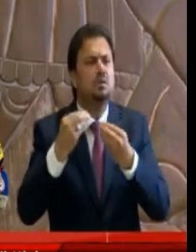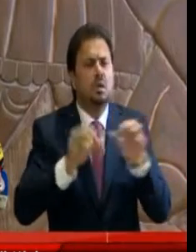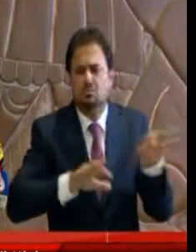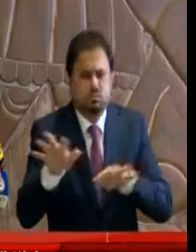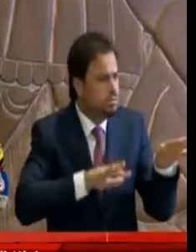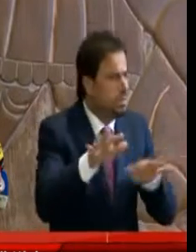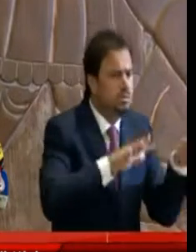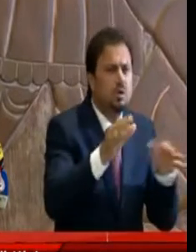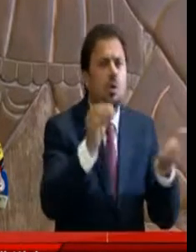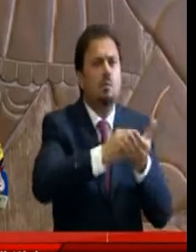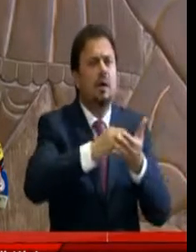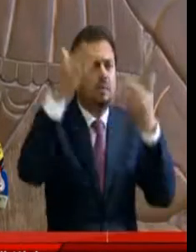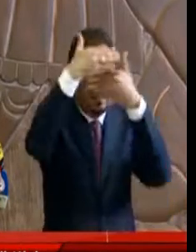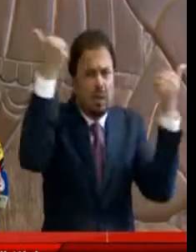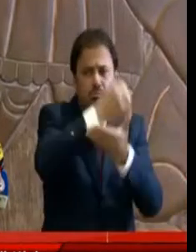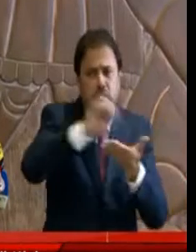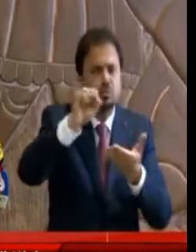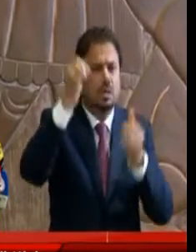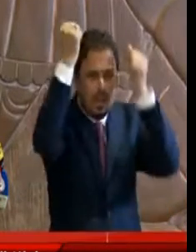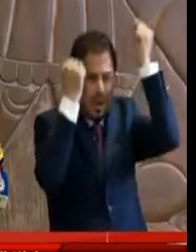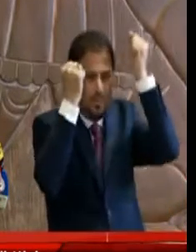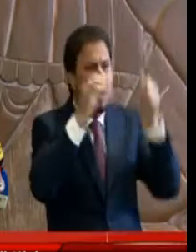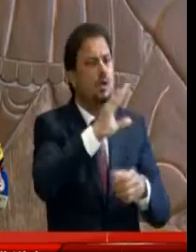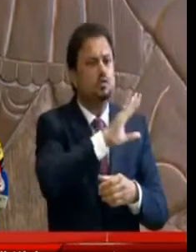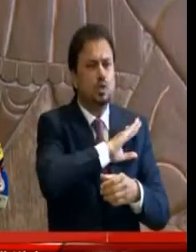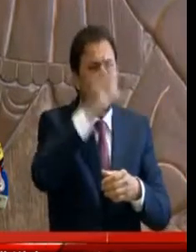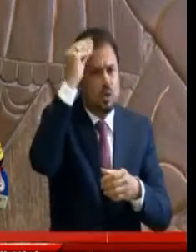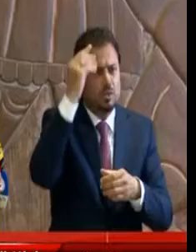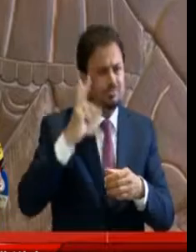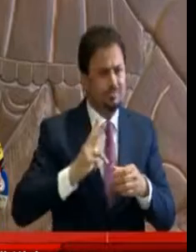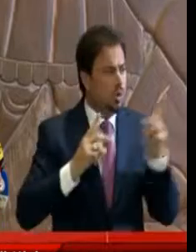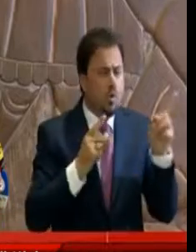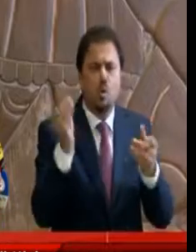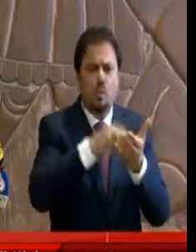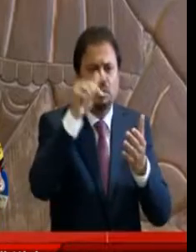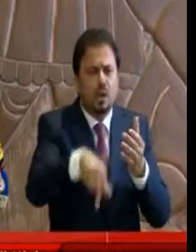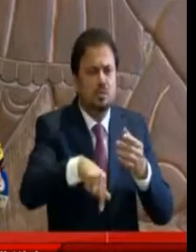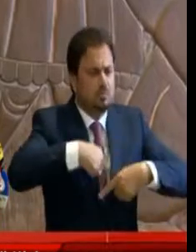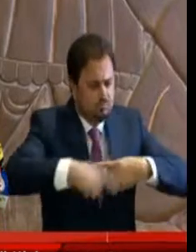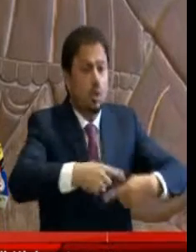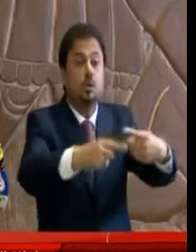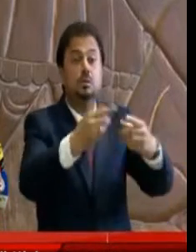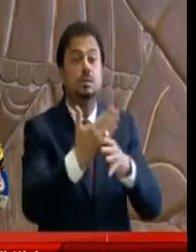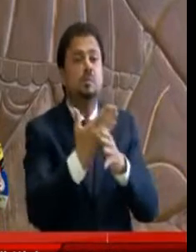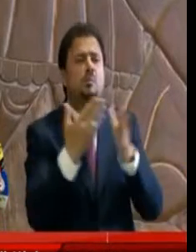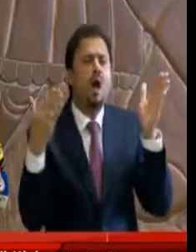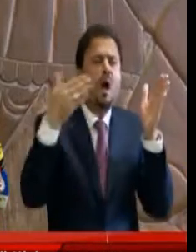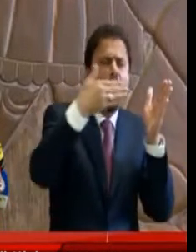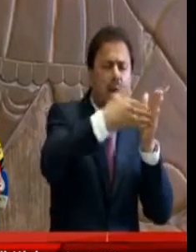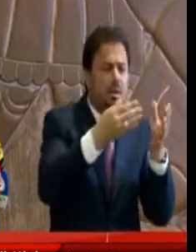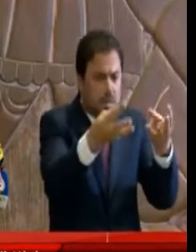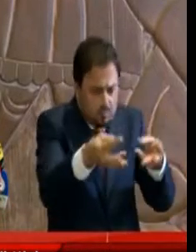وجهاز مكافحه الارهاب والاجهزه الامنيه الاستخباريه لا زالوا في الواجب لغايه هذه اللحظه ولحين اكمال